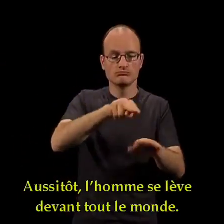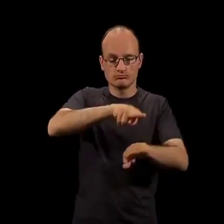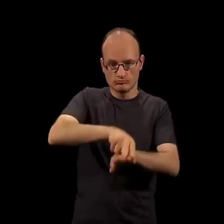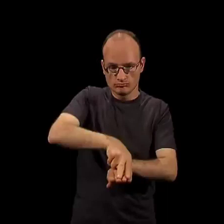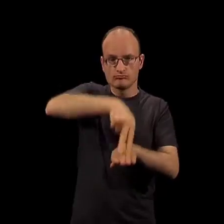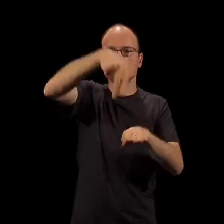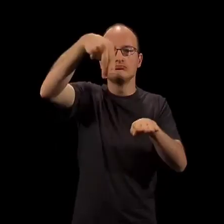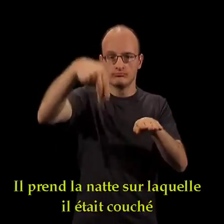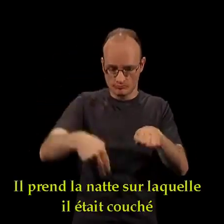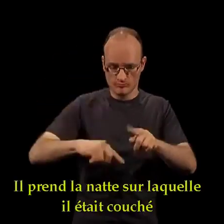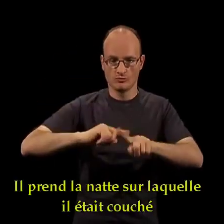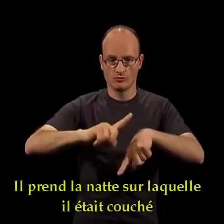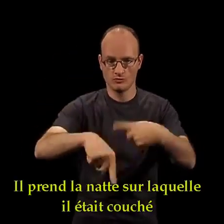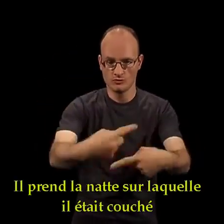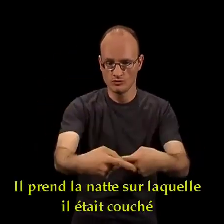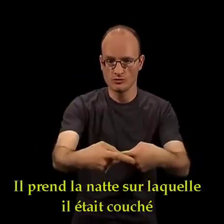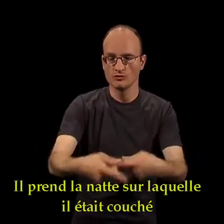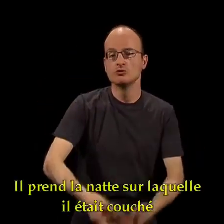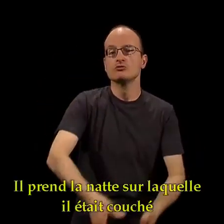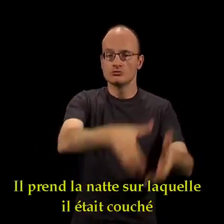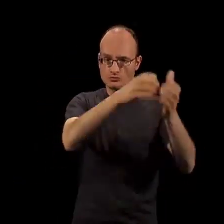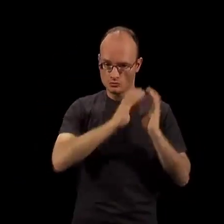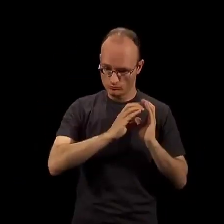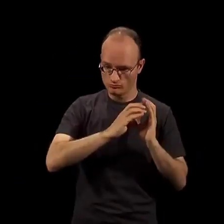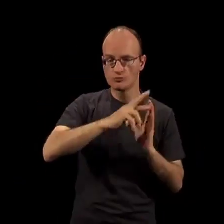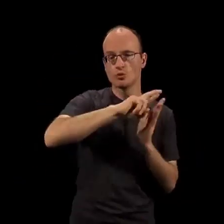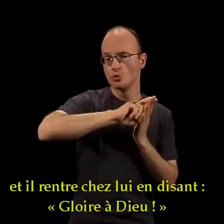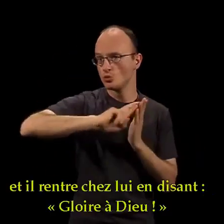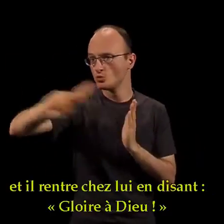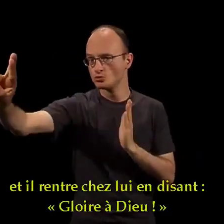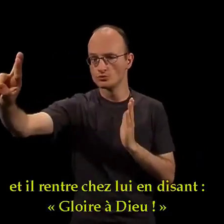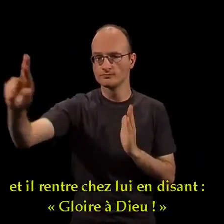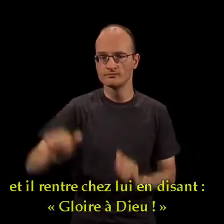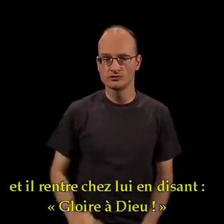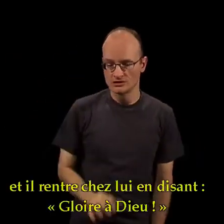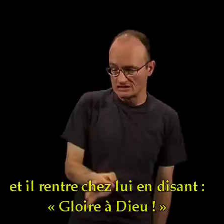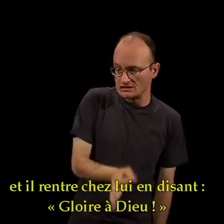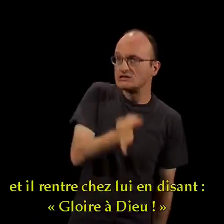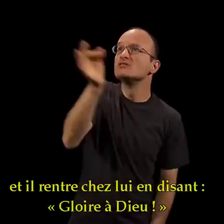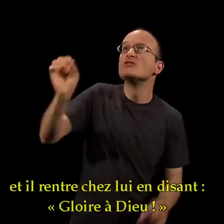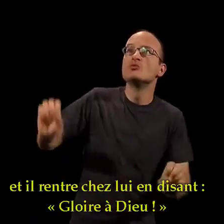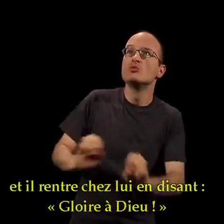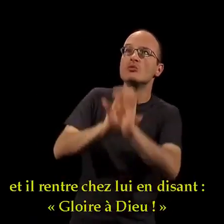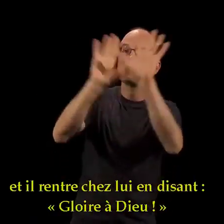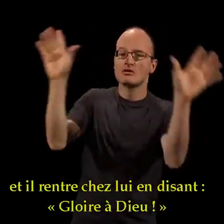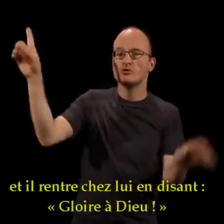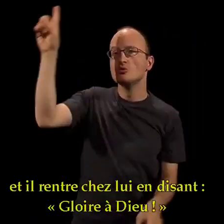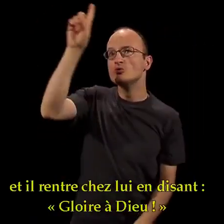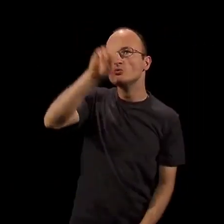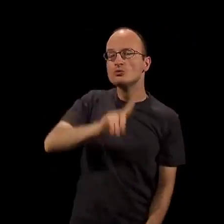Aussitôt, l'homme se lève devant tout le monde, il prend la natte sur laquelle il était couché, et il rentre chez lui en disant « Gloire à